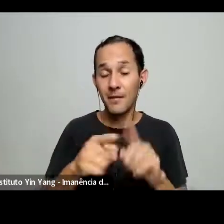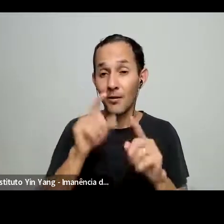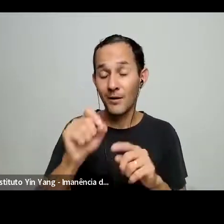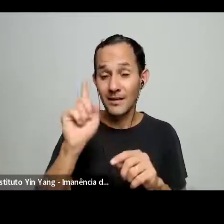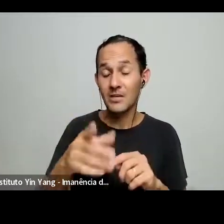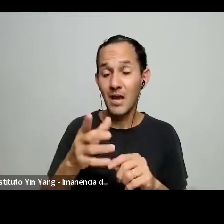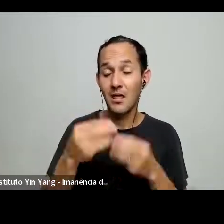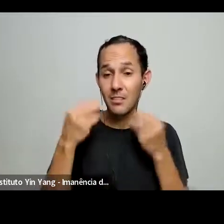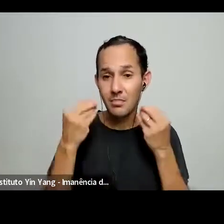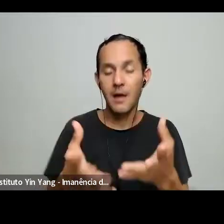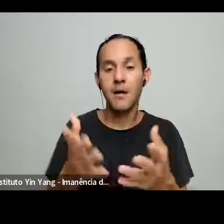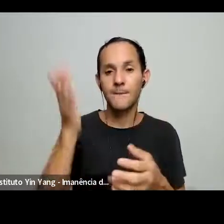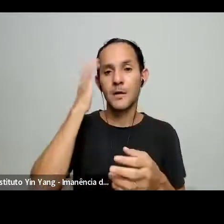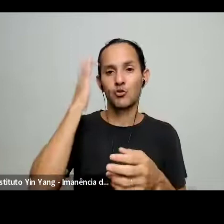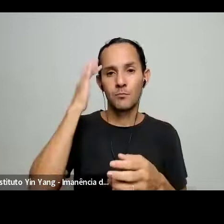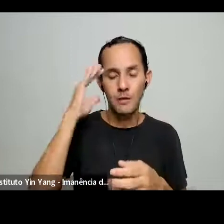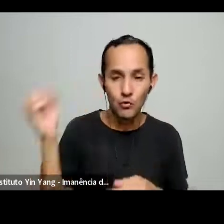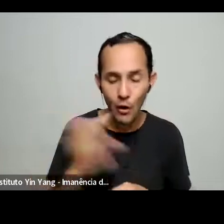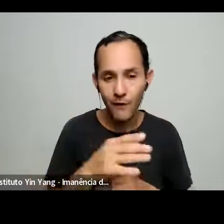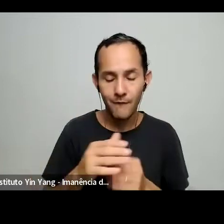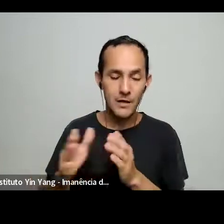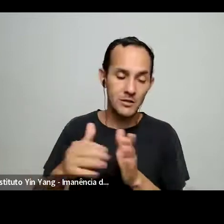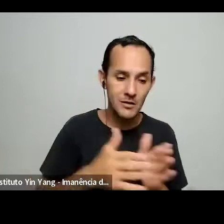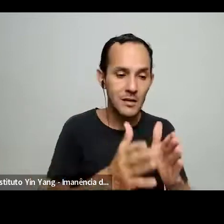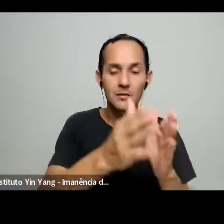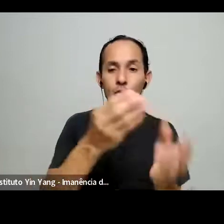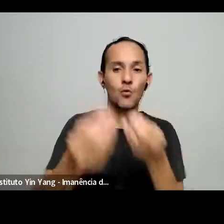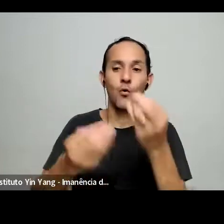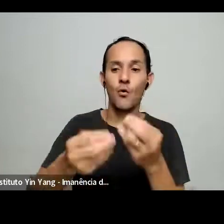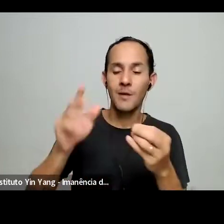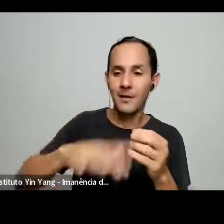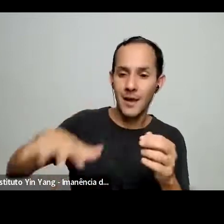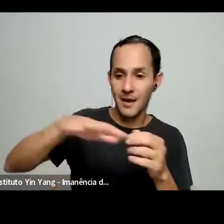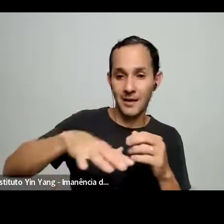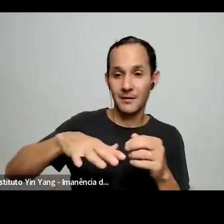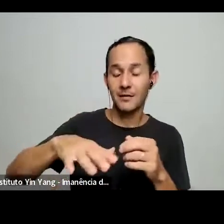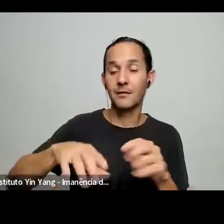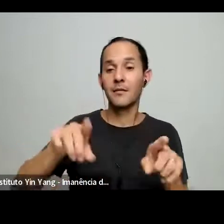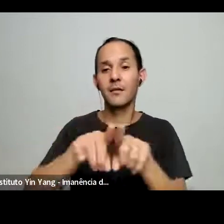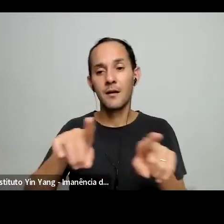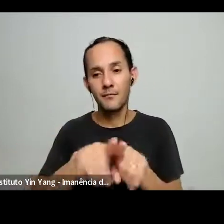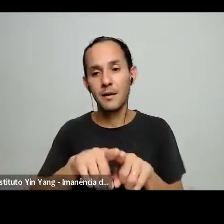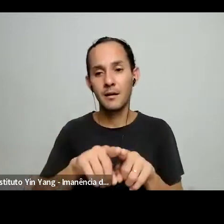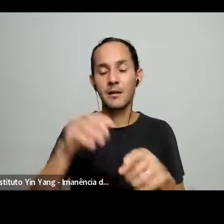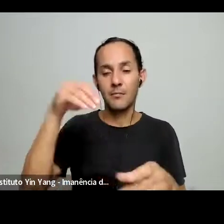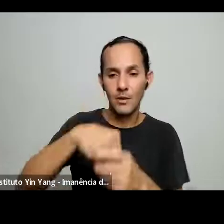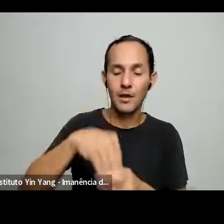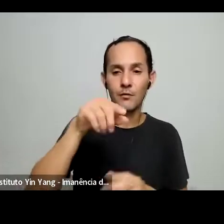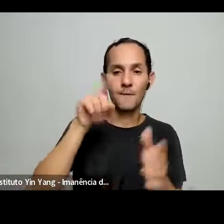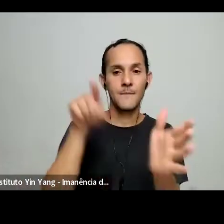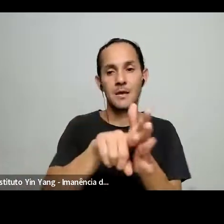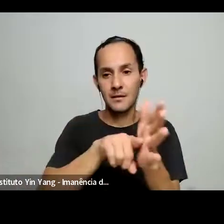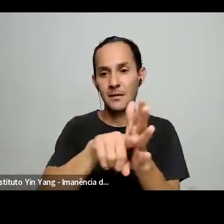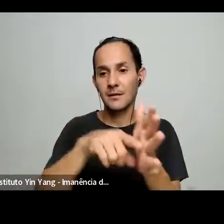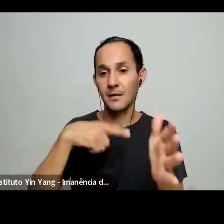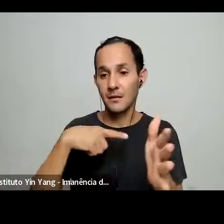um amadurecimento e gera novas direções, né, de desenvolvimento tanto para a área quanto para a própria pesquisa, né? Então a gente tem